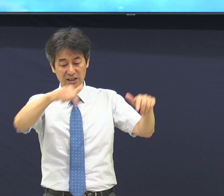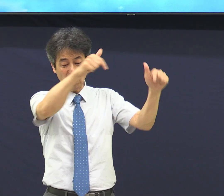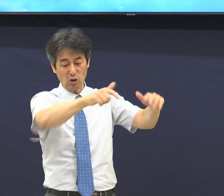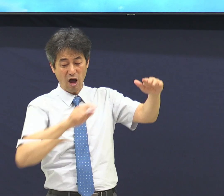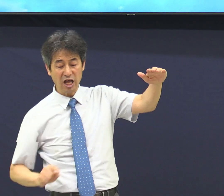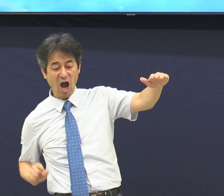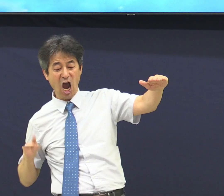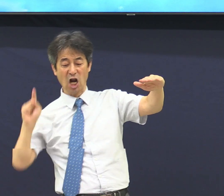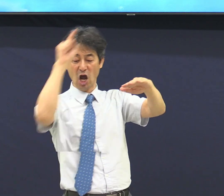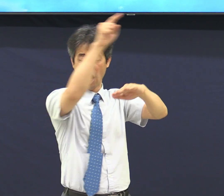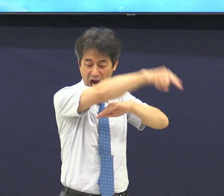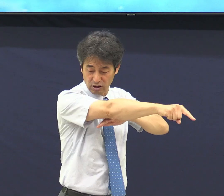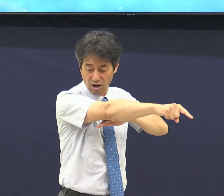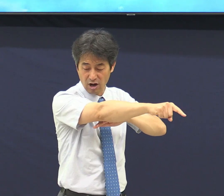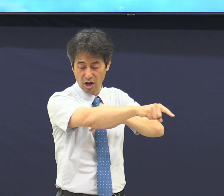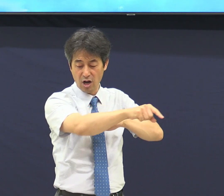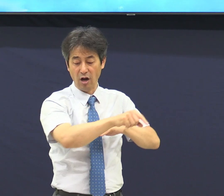날아가거나 바다 서쪽으로 가서